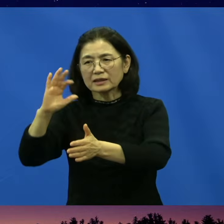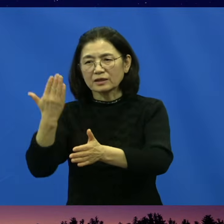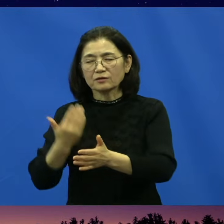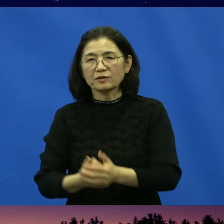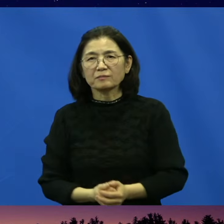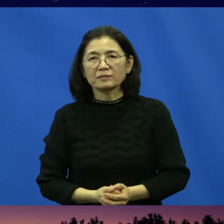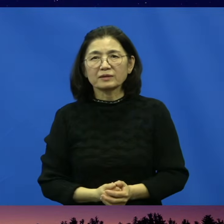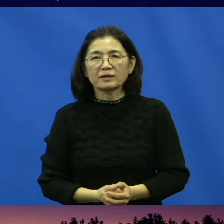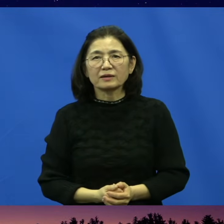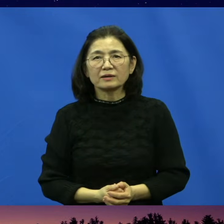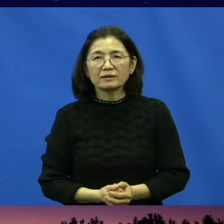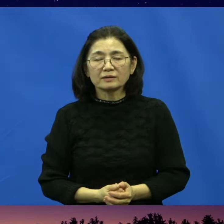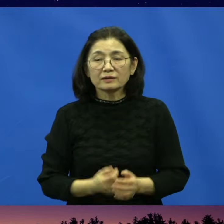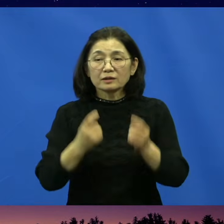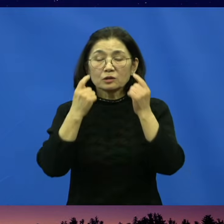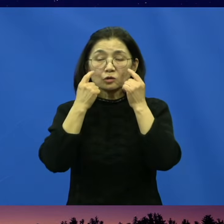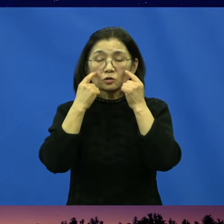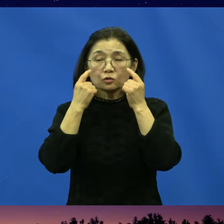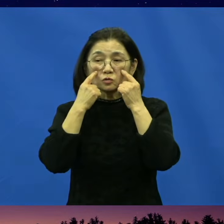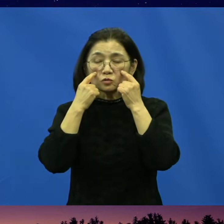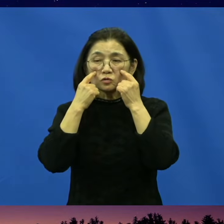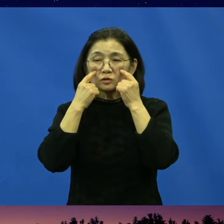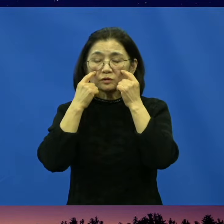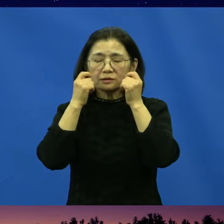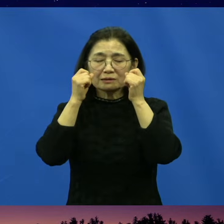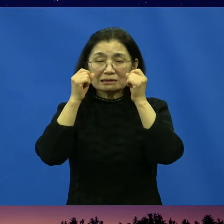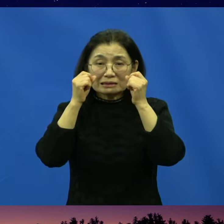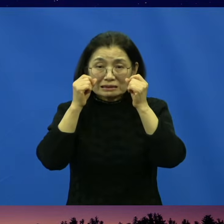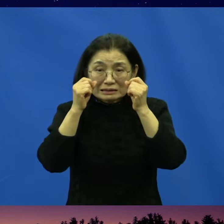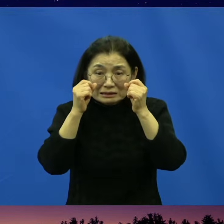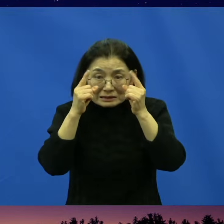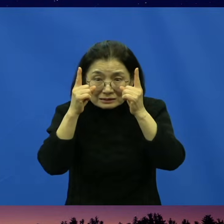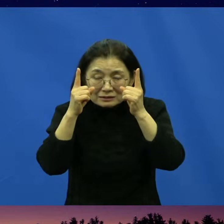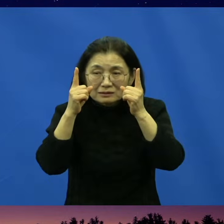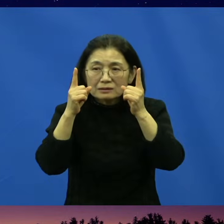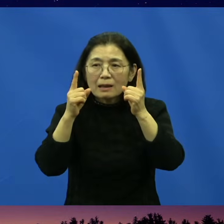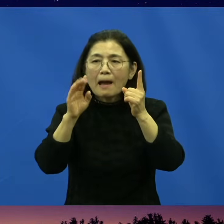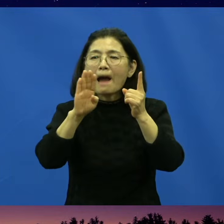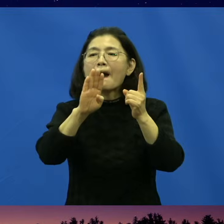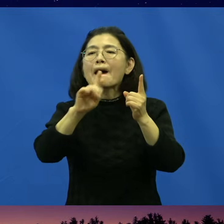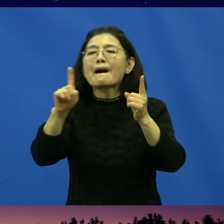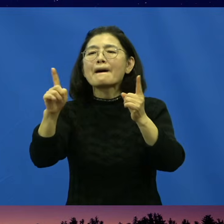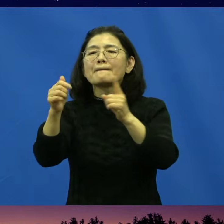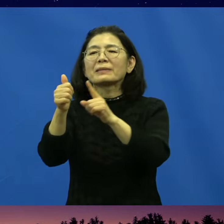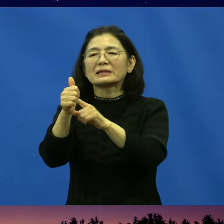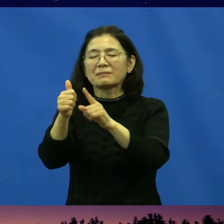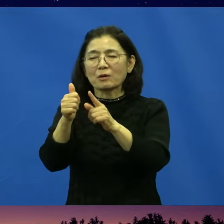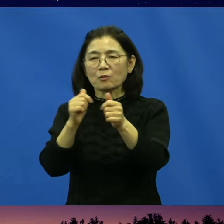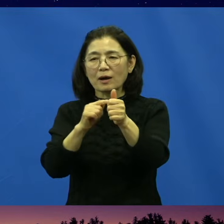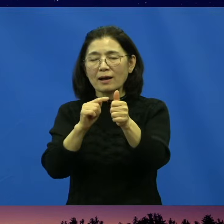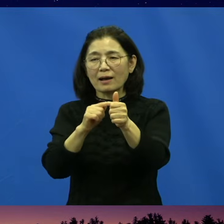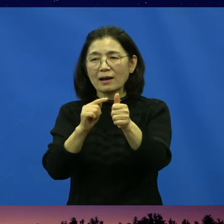눈을 뜬 바디메오가 가장 처음으로 보게 된 것은 예수님의 얼굴이었습니다.